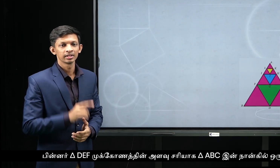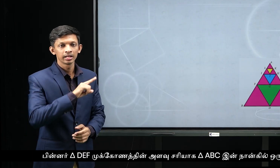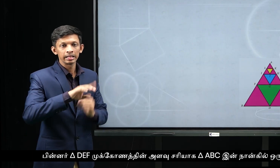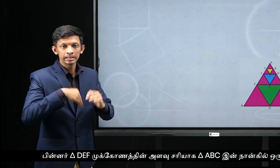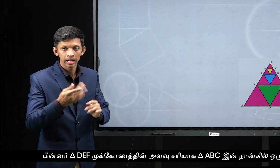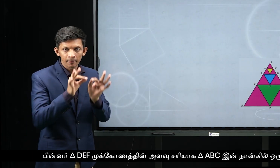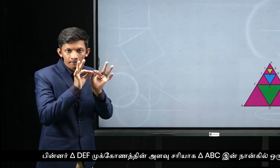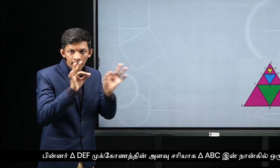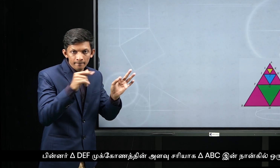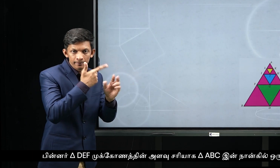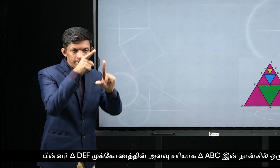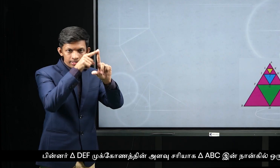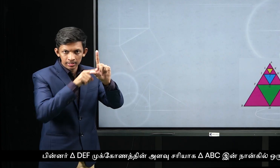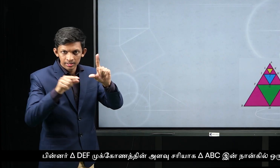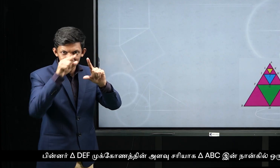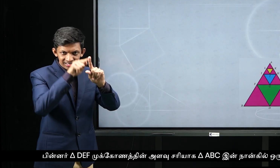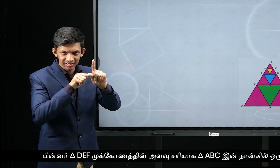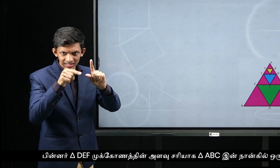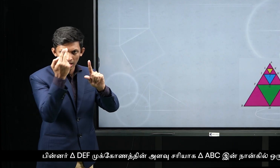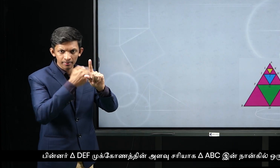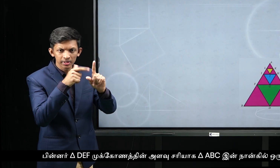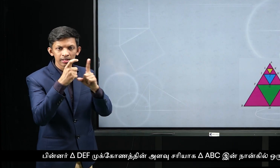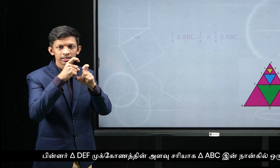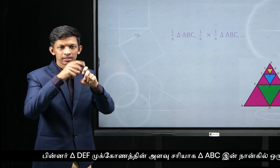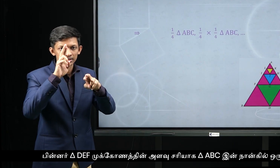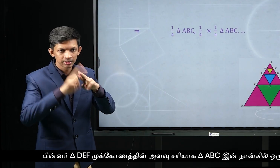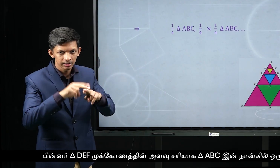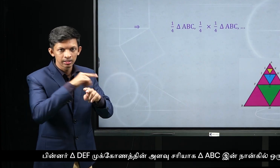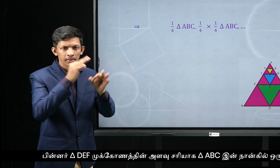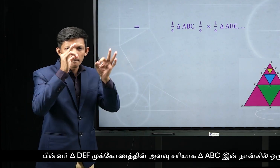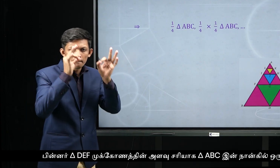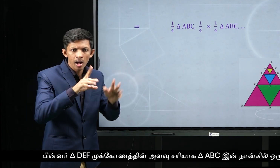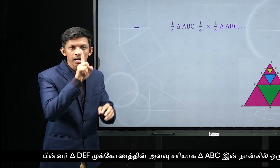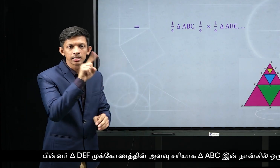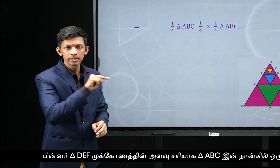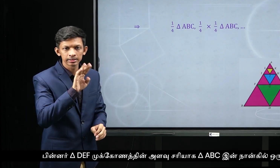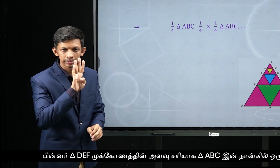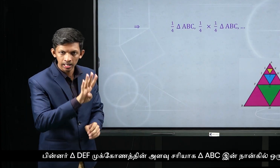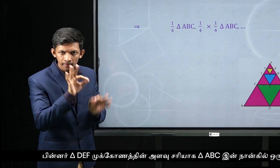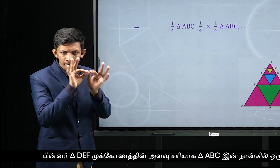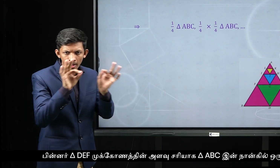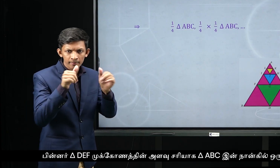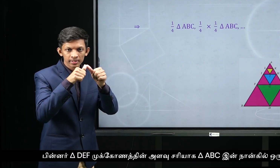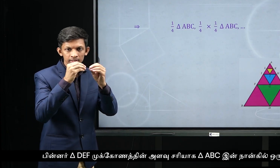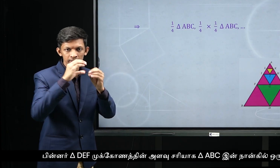உருவாகுகிறது. பின்னர் முக்கோணம் DEF முக்கோணத்தின் அளவு சரியாக